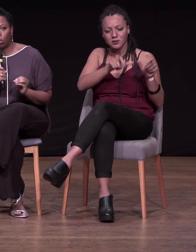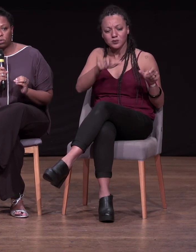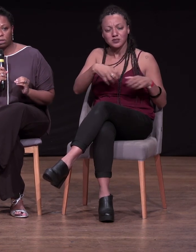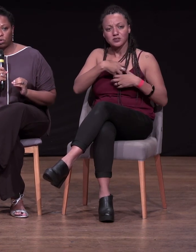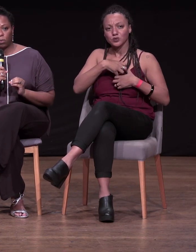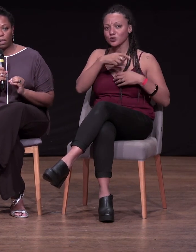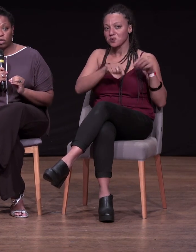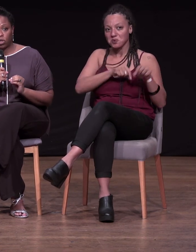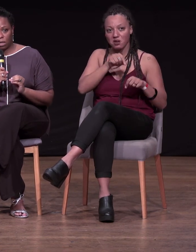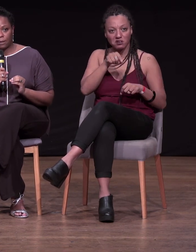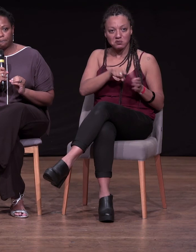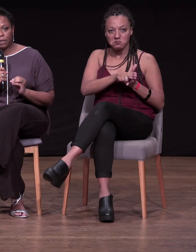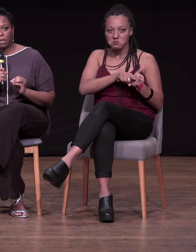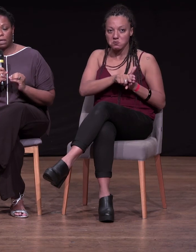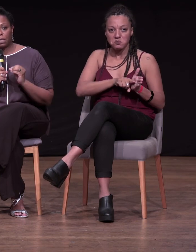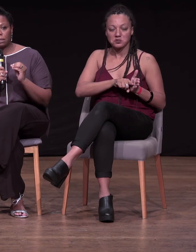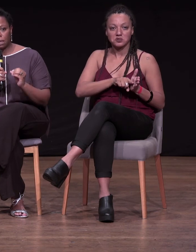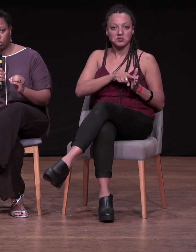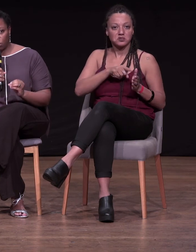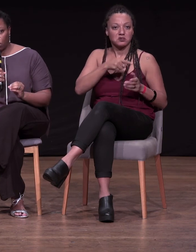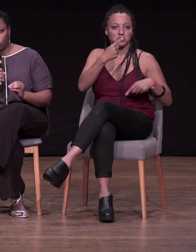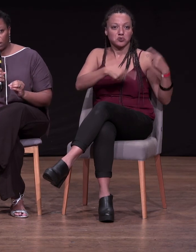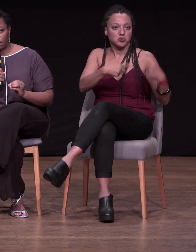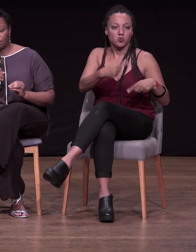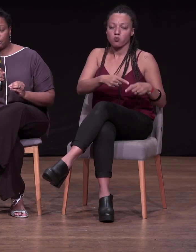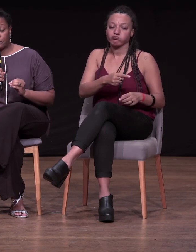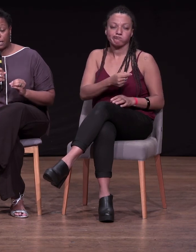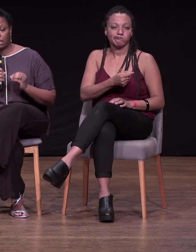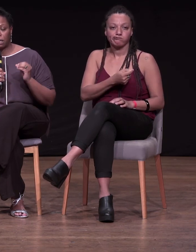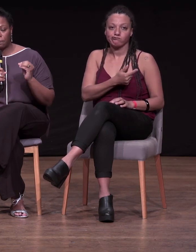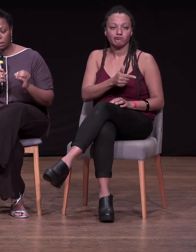sentiam constantemente, né? E que, de certo modo,